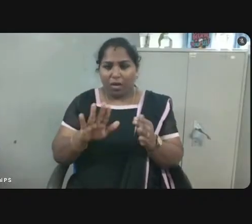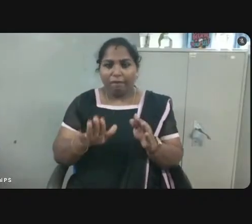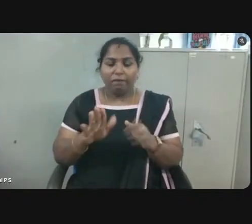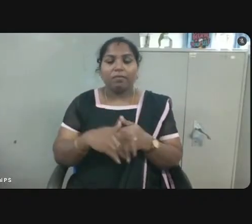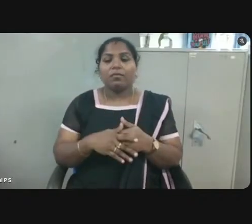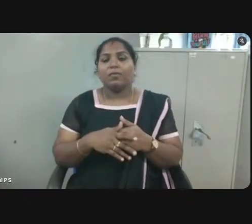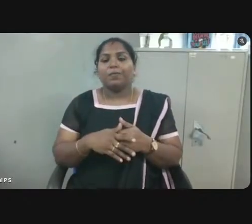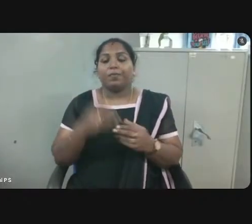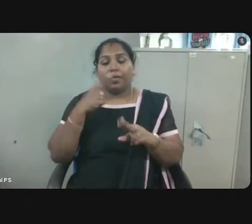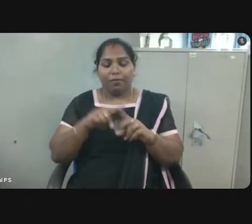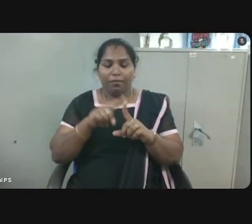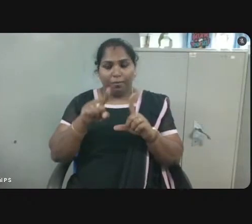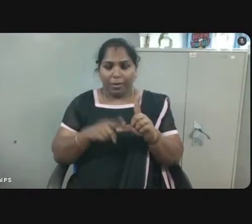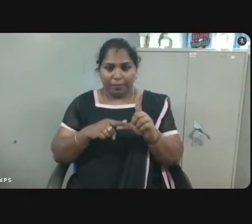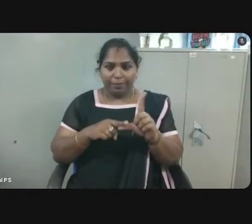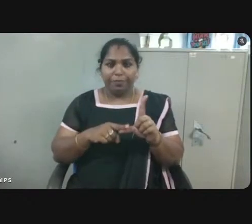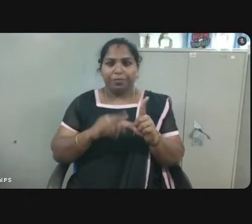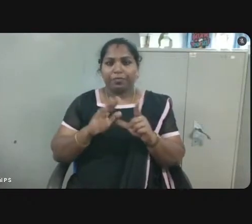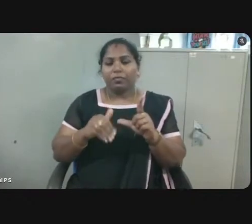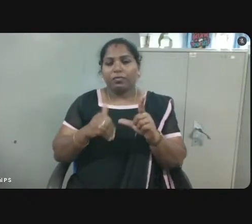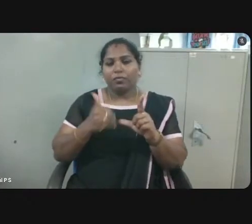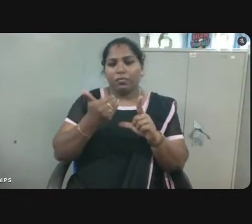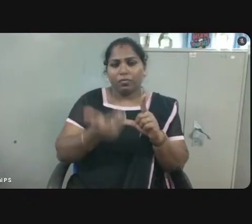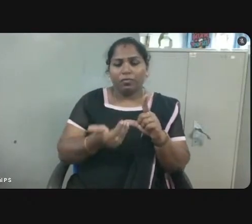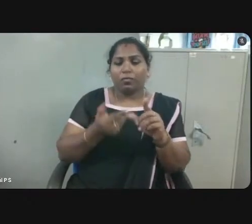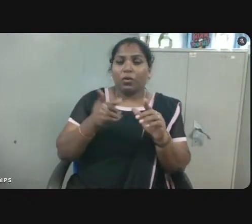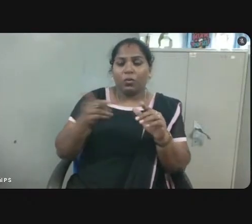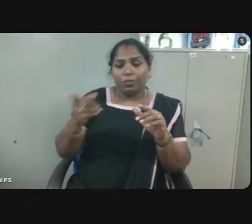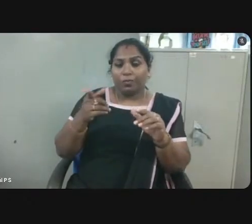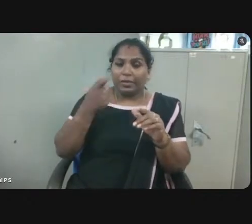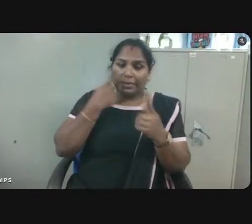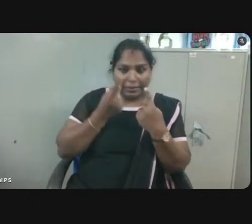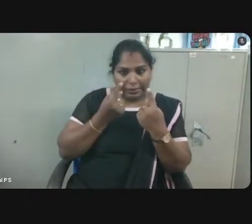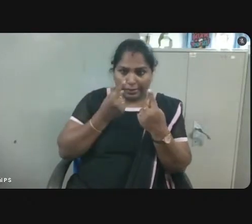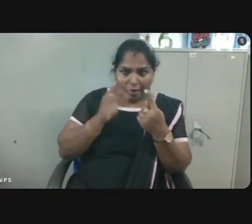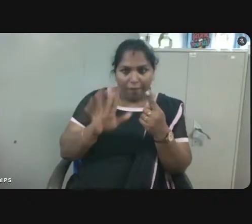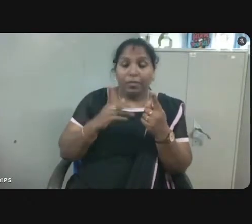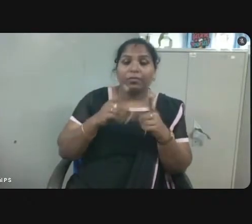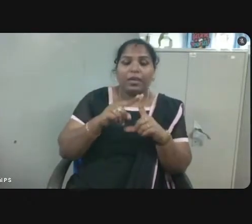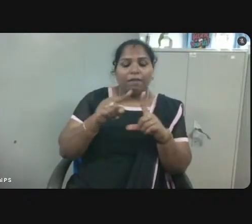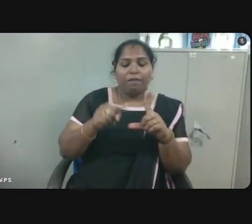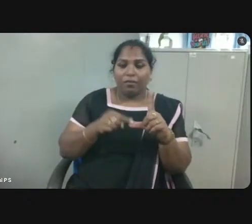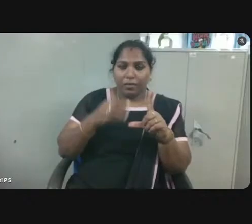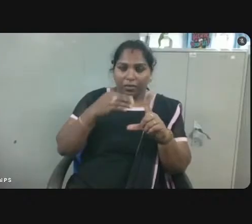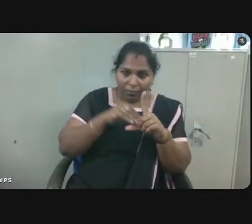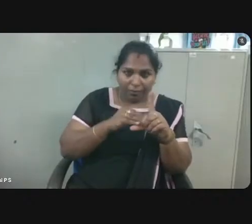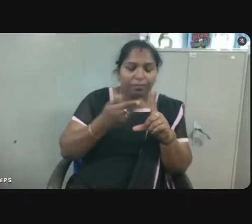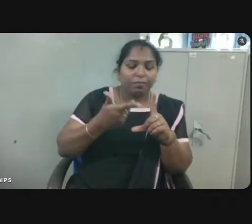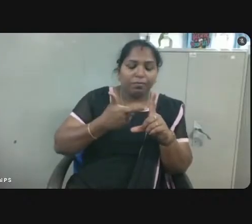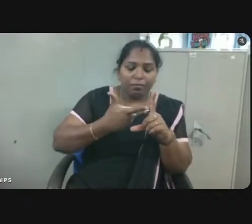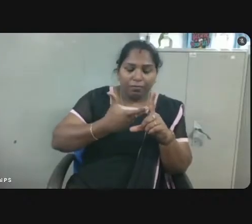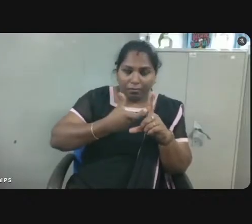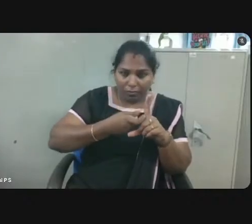ചേർന്ന് ഗർഭിണിയായി കഴിഞ്ഞു അല്ലെങ്കിൽ നമുക്ക് കൊറിയോണിക് വില്ലസ് സാമ്പിളിംഗ് ഒരു ടെസ്റ്റ് ഉണ്ട്. നമ്മുടെ ആ ഗർഭപാത്രത്തിനകത്ത് നിന്ന് ഒരു ടിഷ്യൂ എടുത്തിട്ട് ഈ